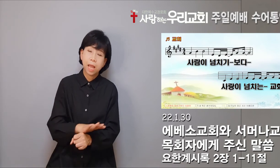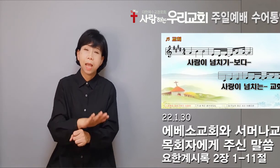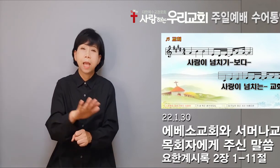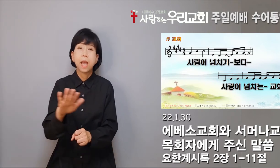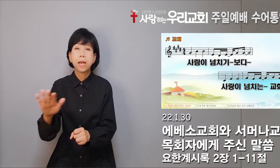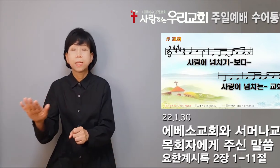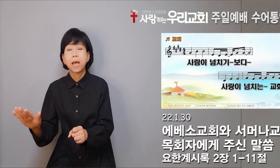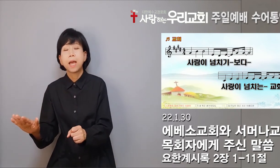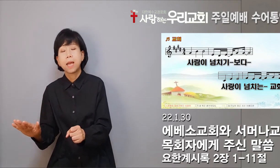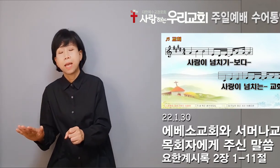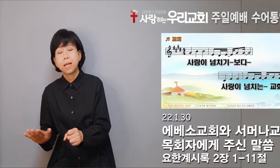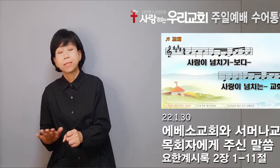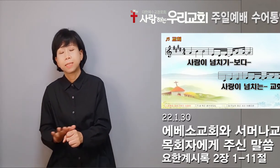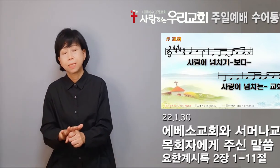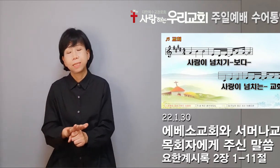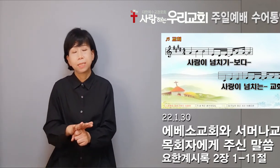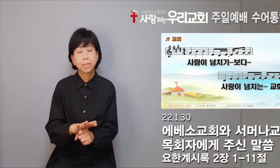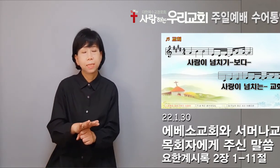넘치기보다